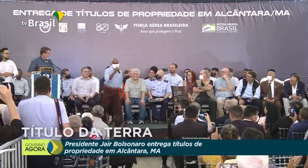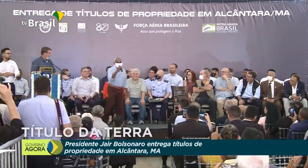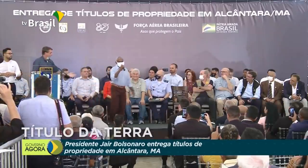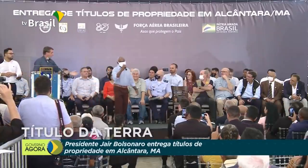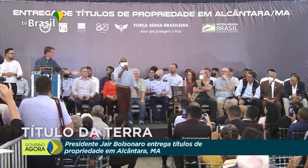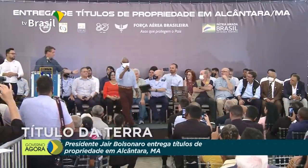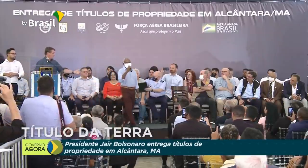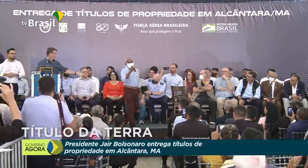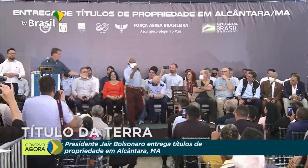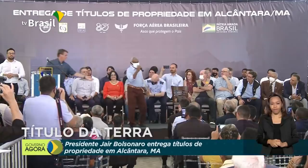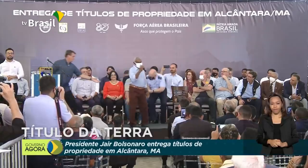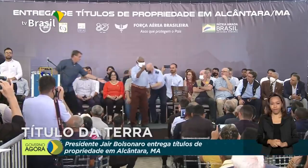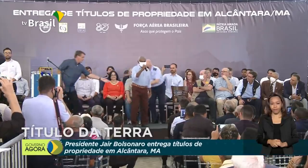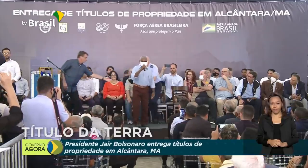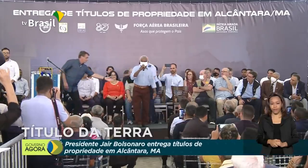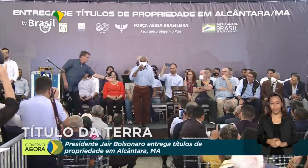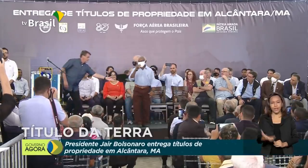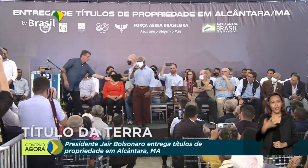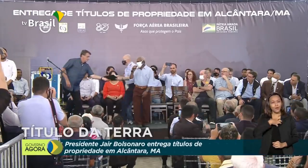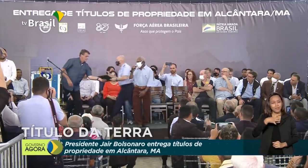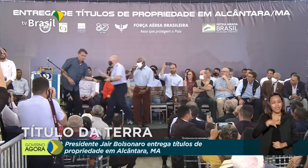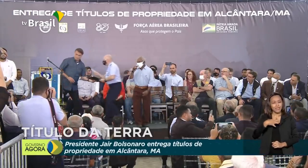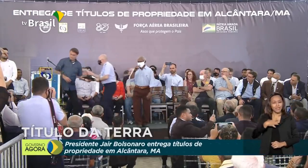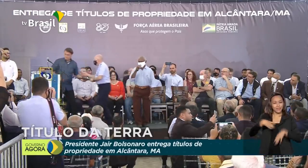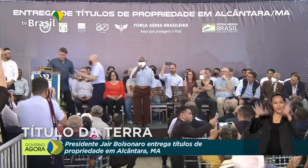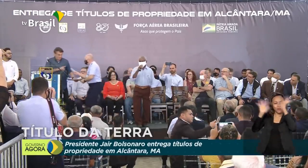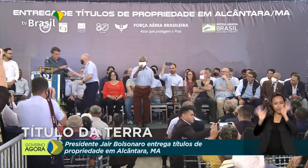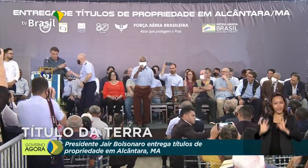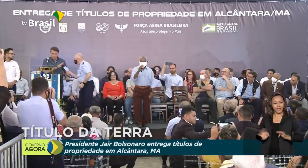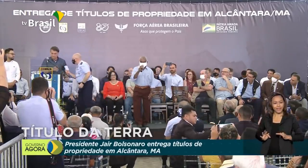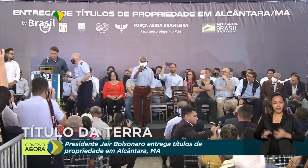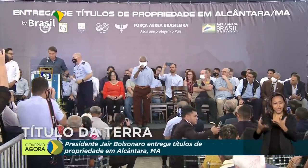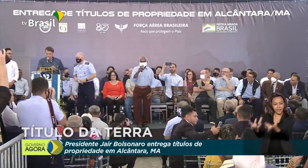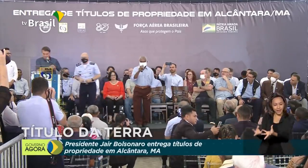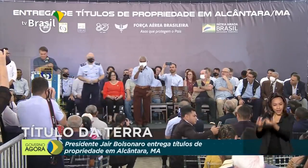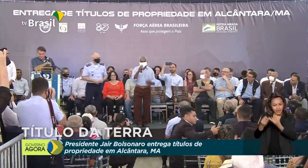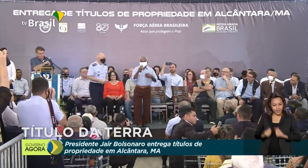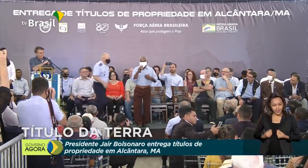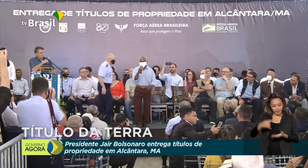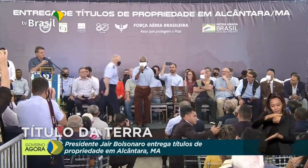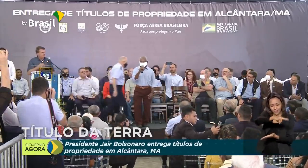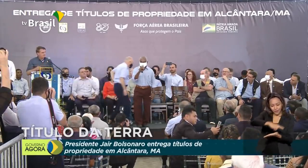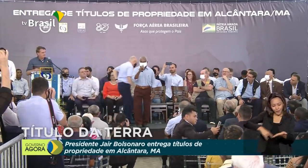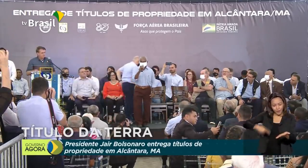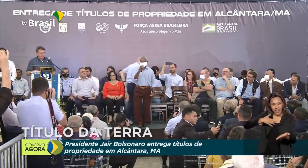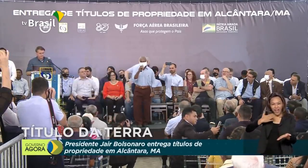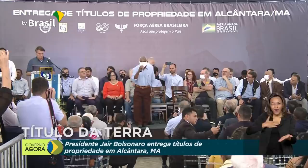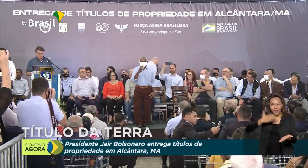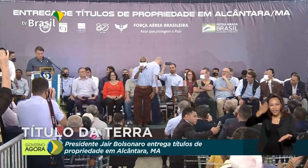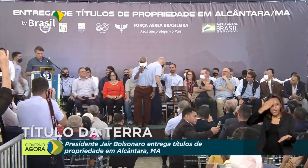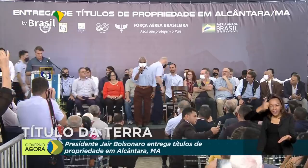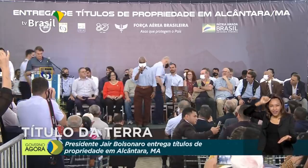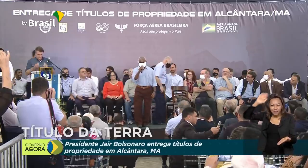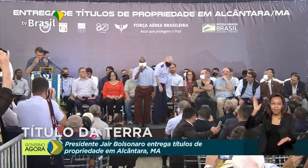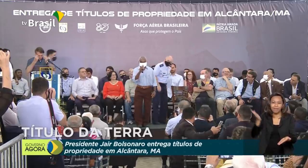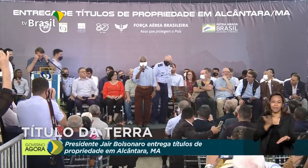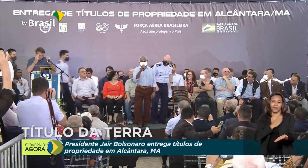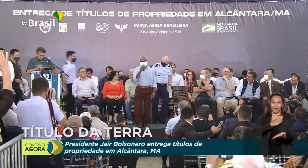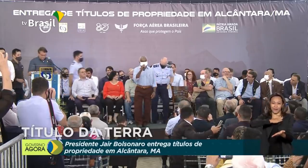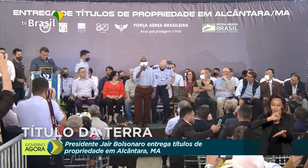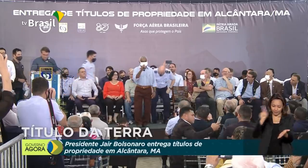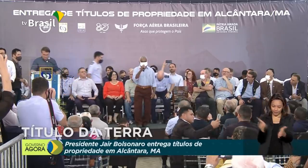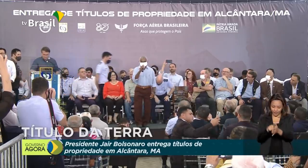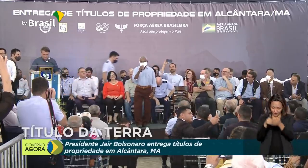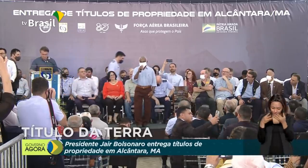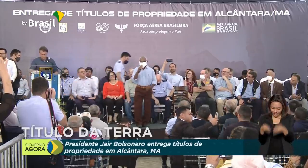Eu me sinto muito feliz em estar recebendo esse título de propriedade, porque agora eu sei que é meu. Então, essa